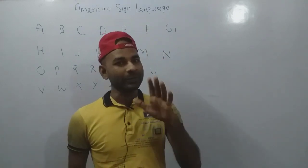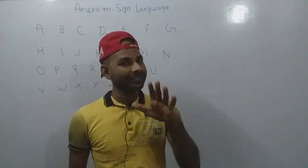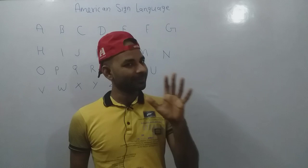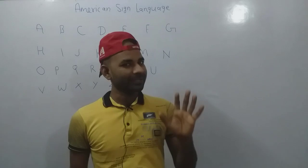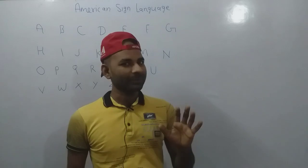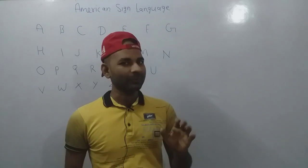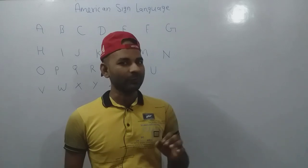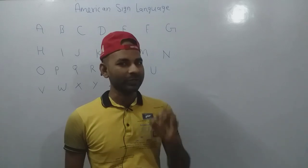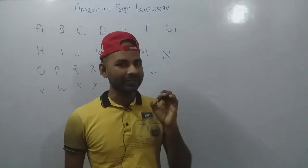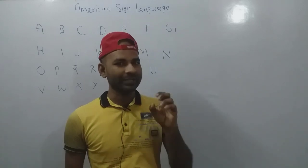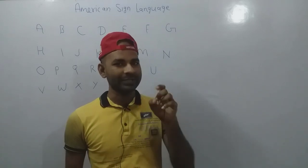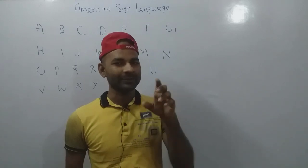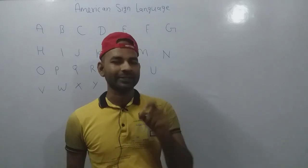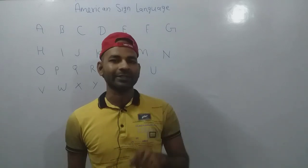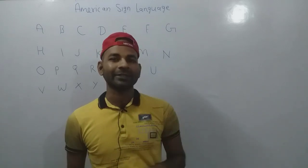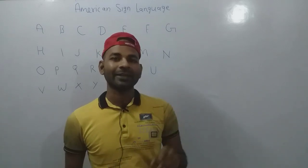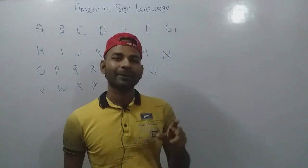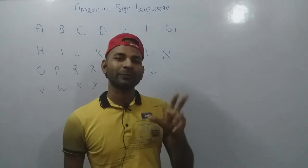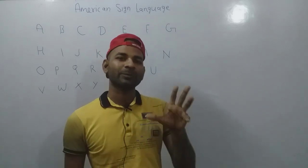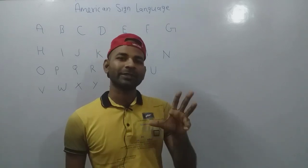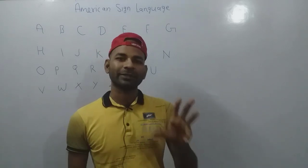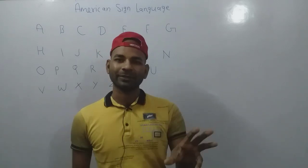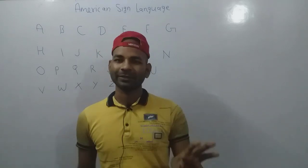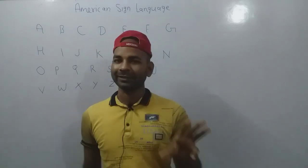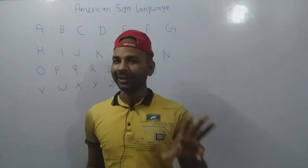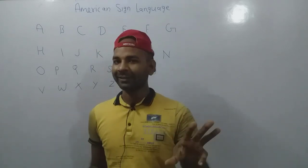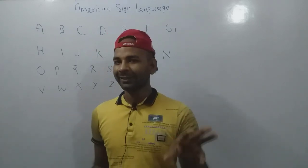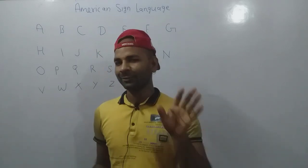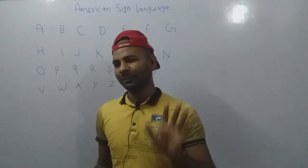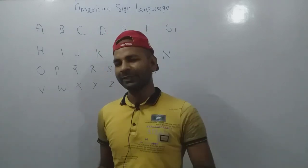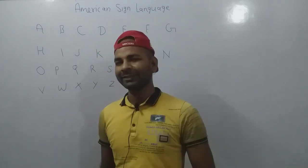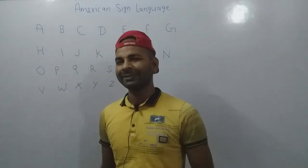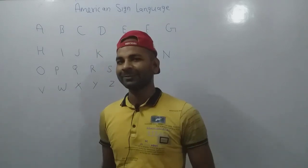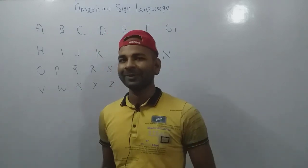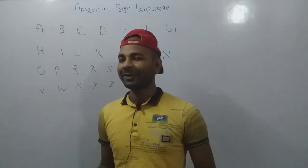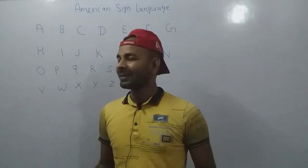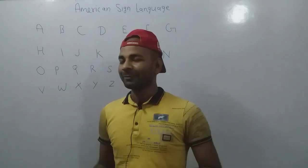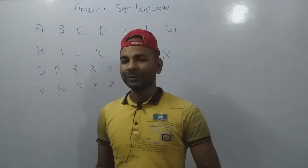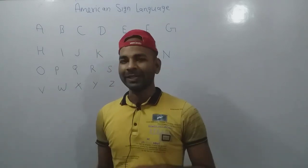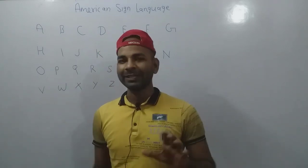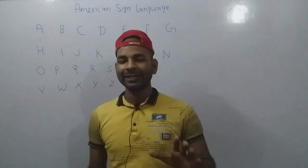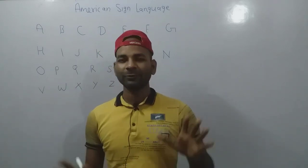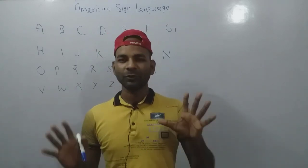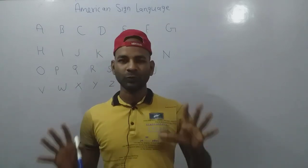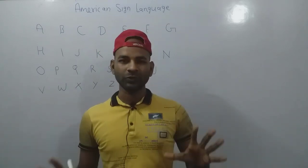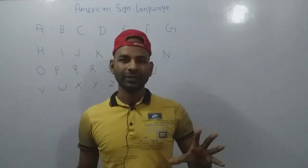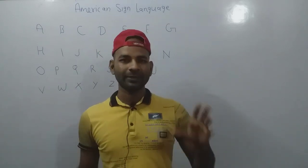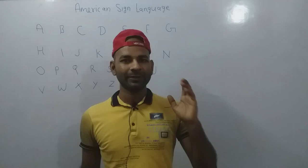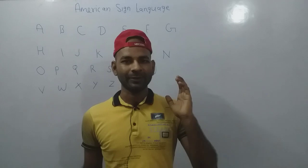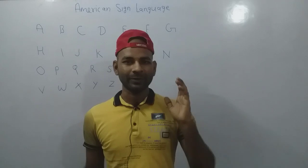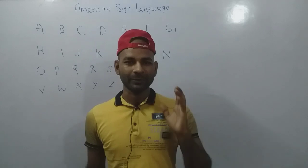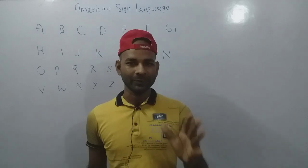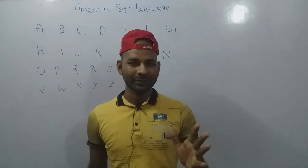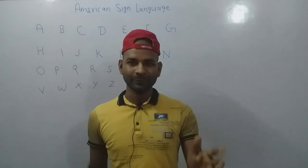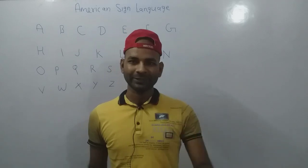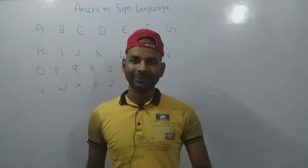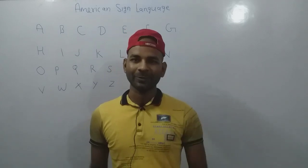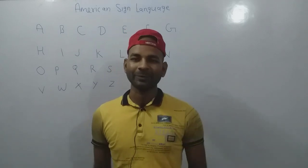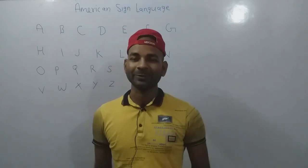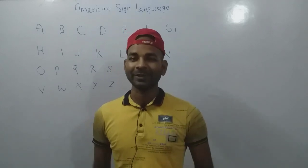जैसे मैंने आपको बोल के दिखाया ऐसे वैसे करके आप उस पर ध्यान लगा के थोड़ा बता दिए, तो ध्यान लगा के थोड़ा सोचिएगा, और अगर हो सके तो बताइए कमेंट बॉक्स में